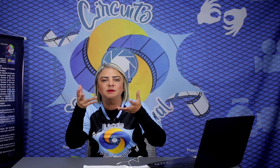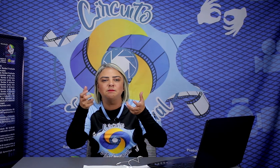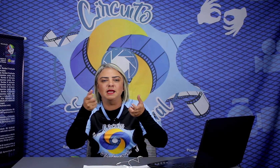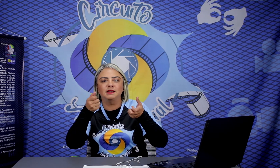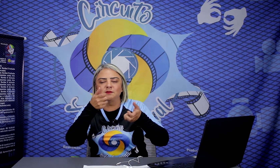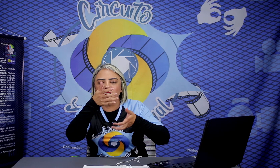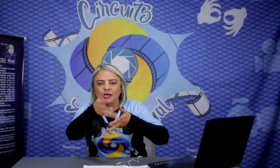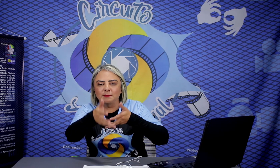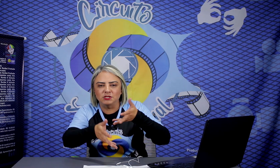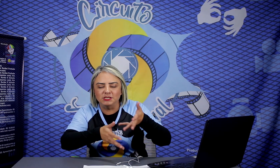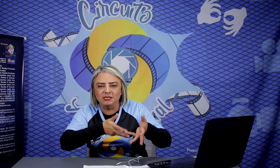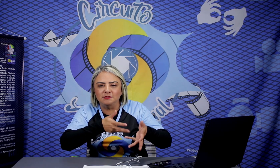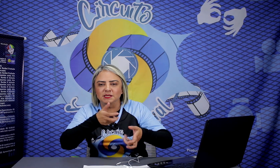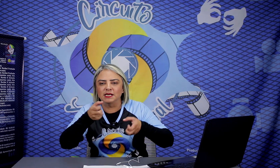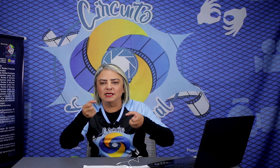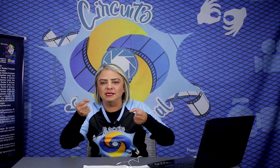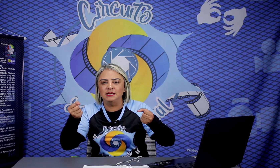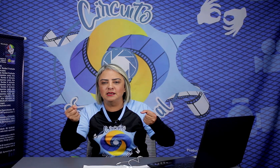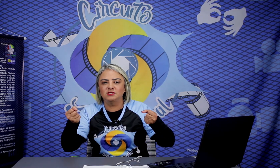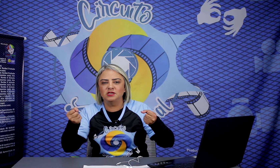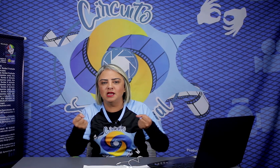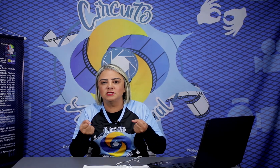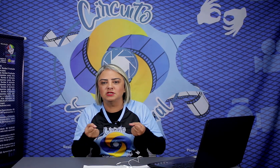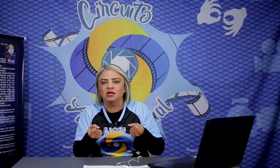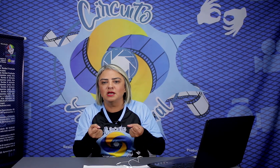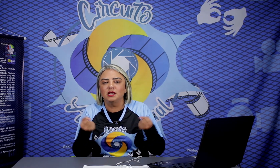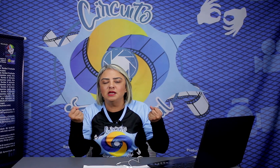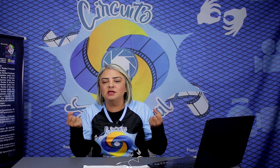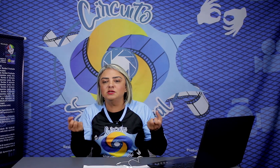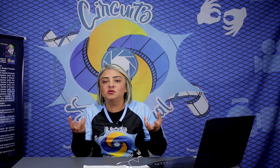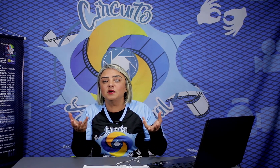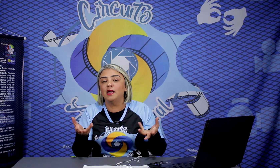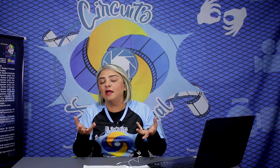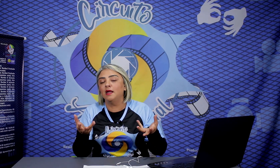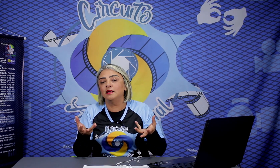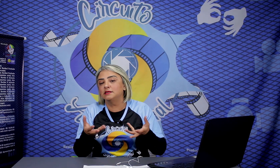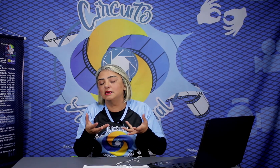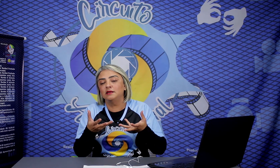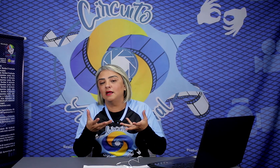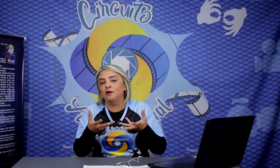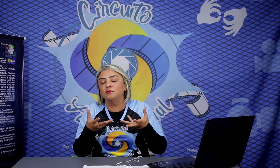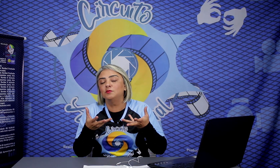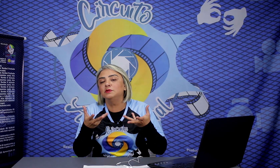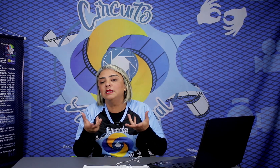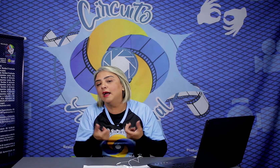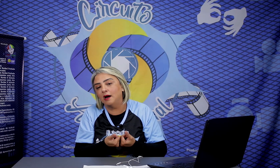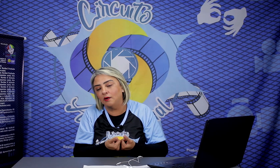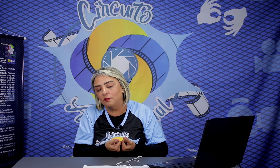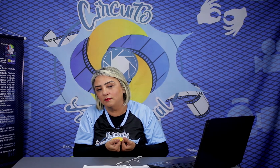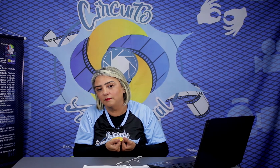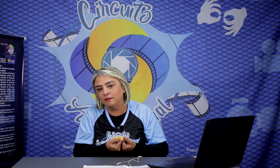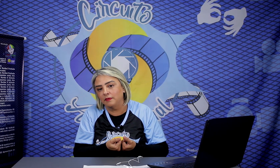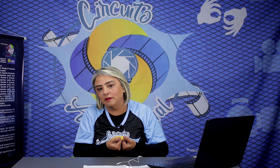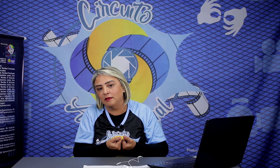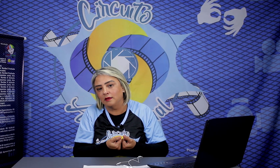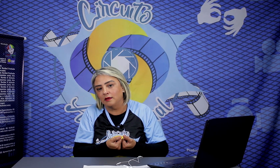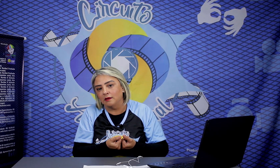bebê e tem um intérprete de Libras ali. Gente, isso é o mundo ideal. Mas